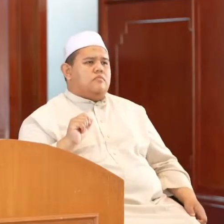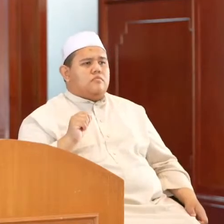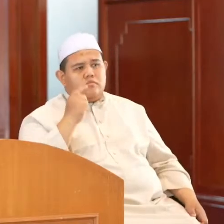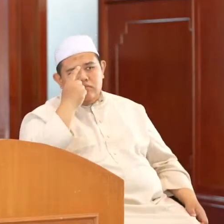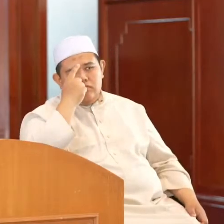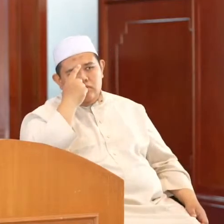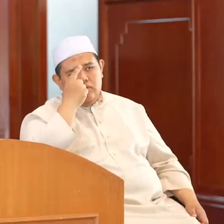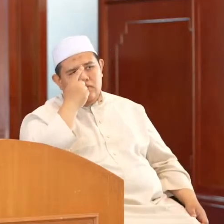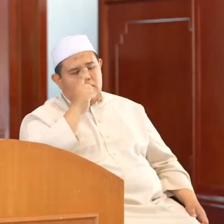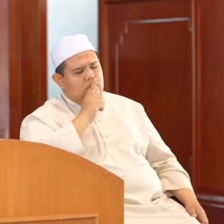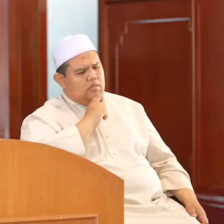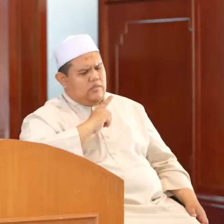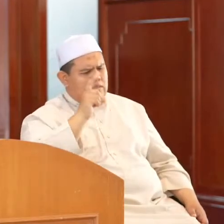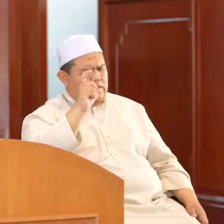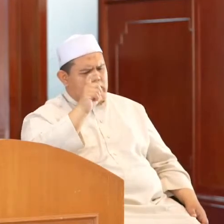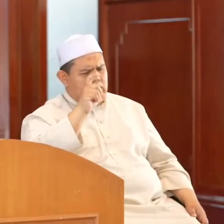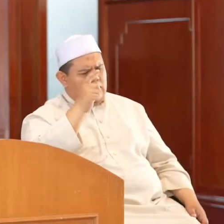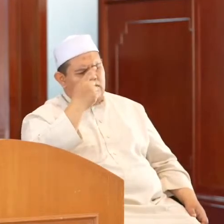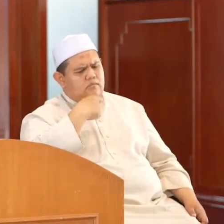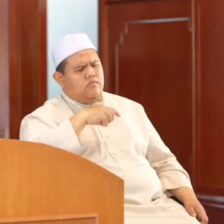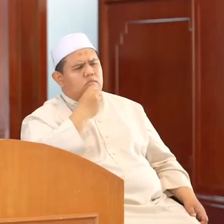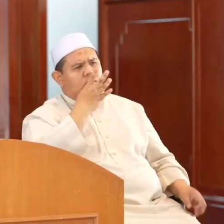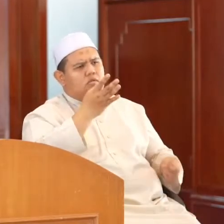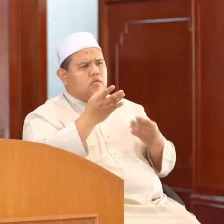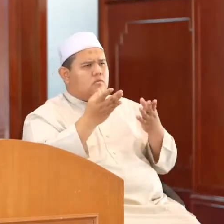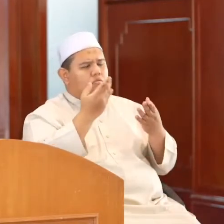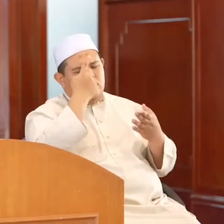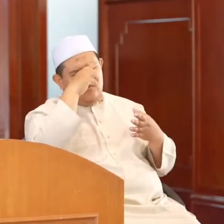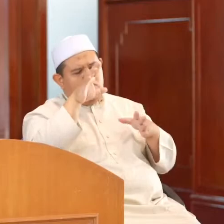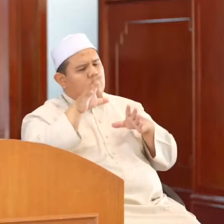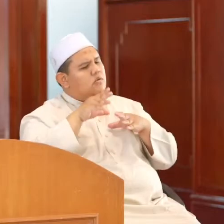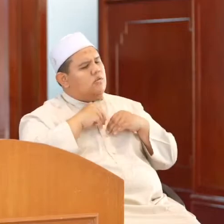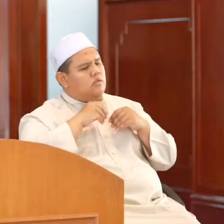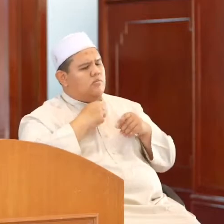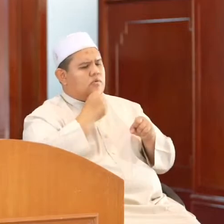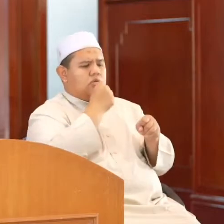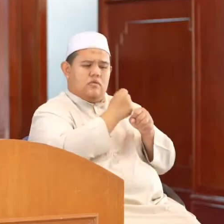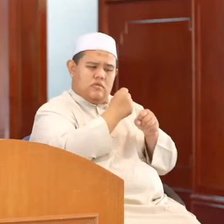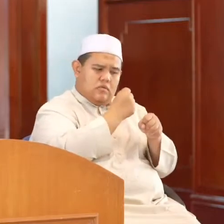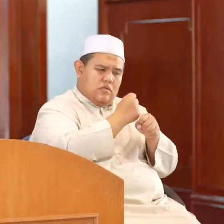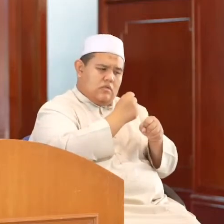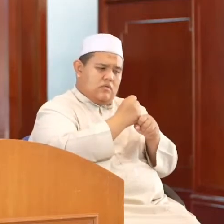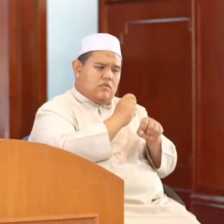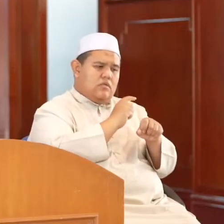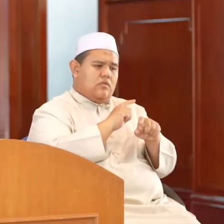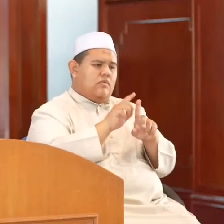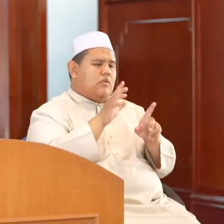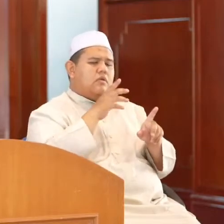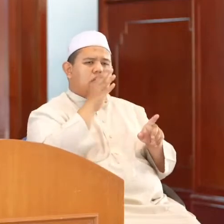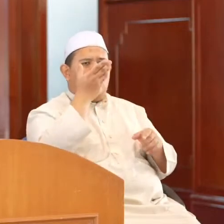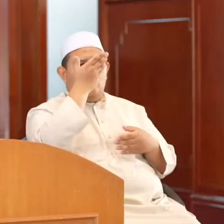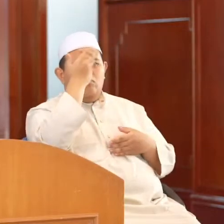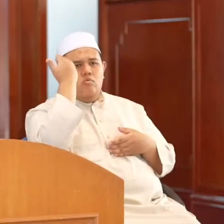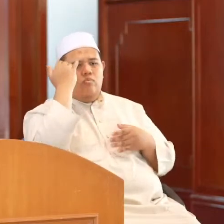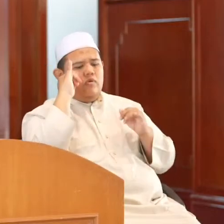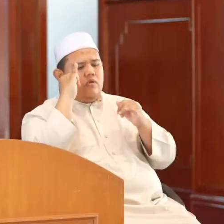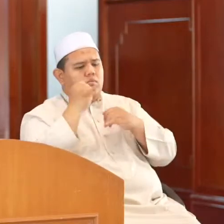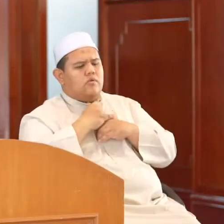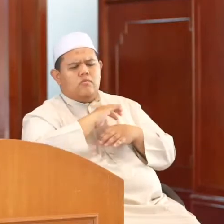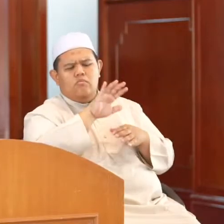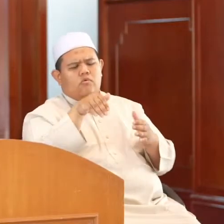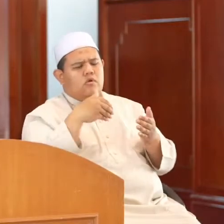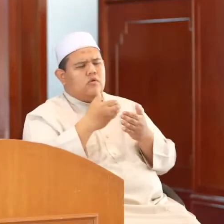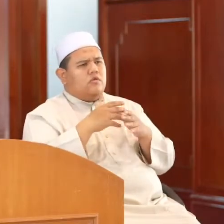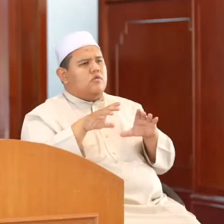Agama suruh redha, redha. Agama kata kerja, kerja tapi jangan alpa ibadat. Dia buat semua